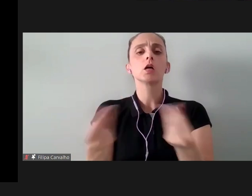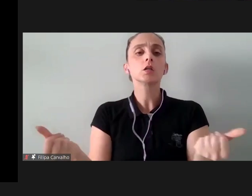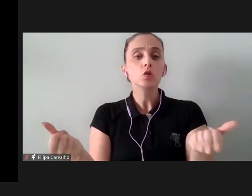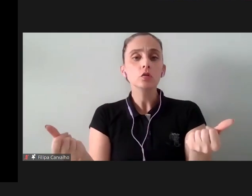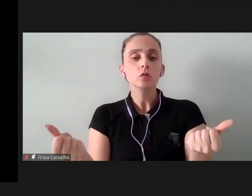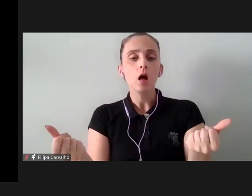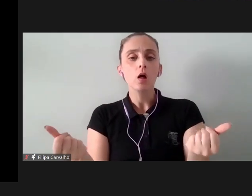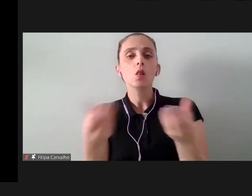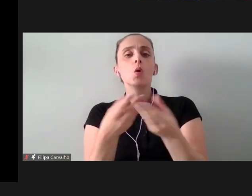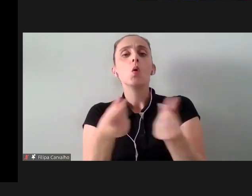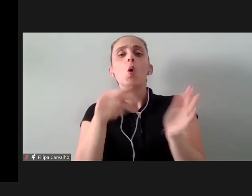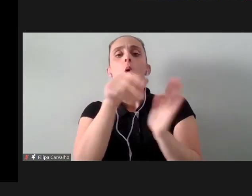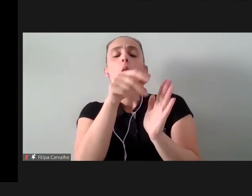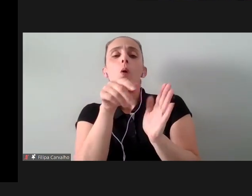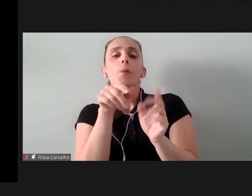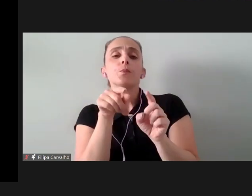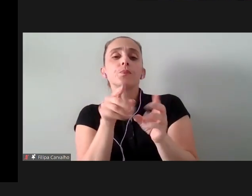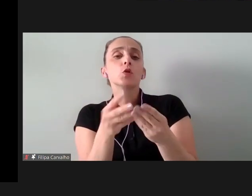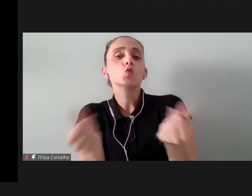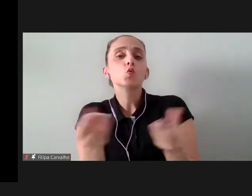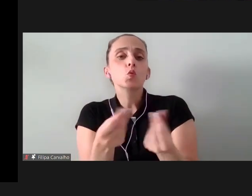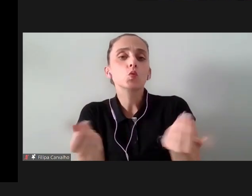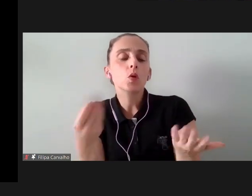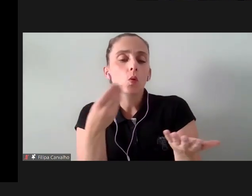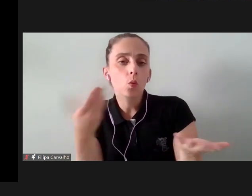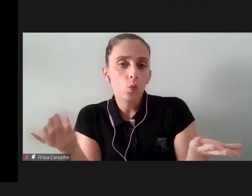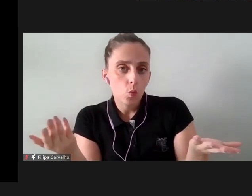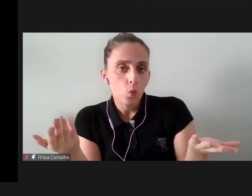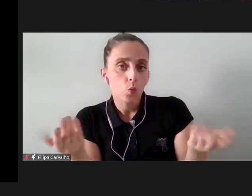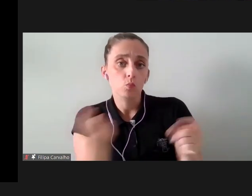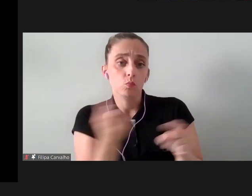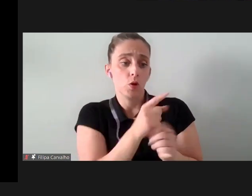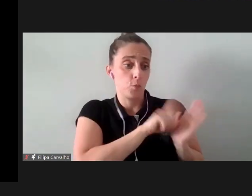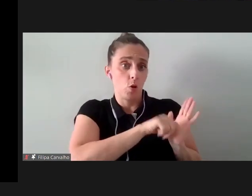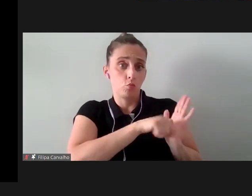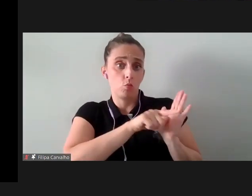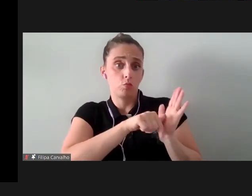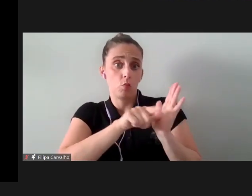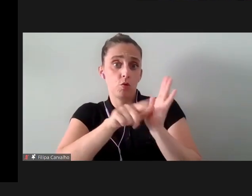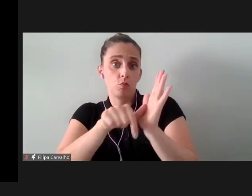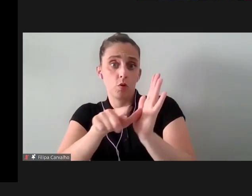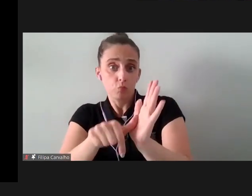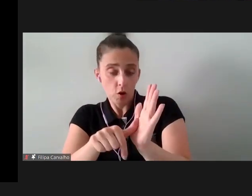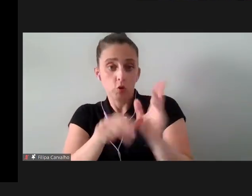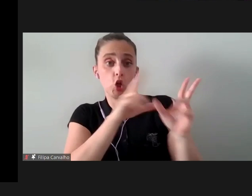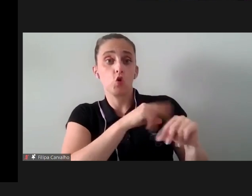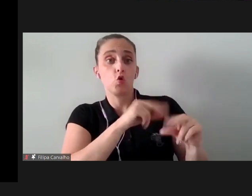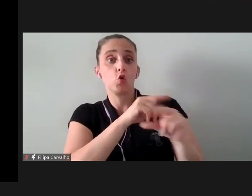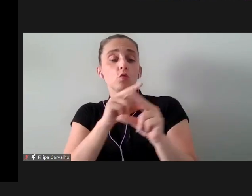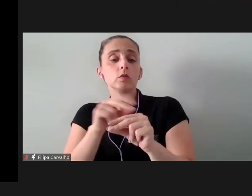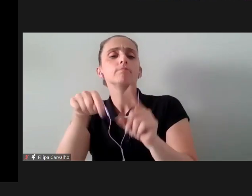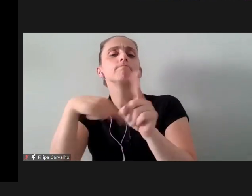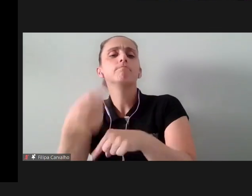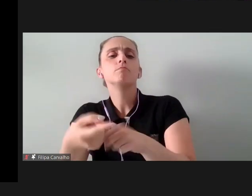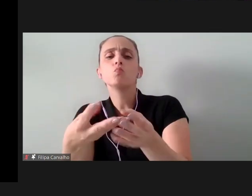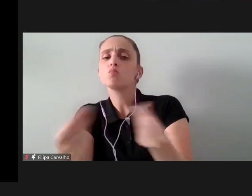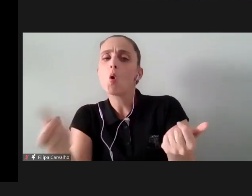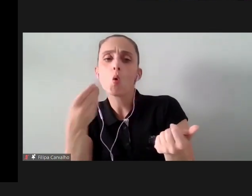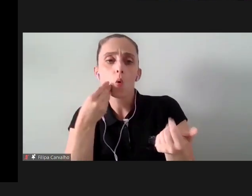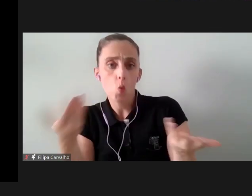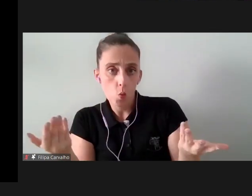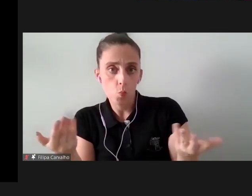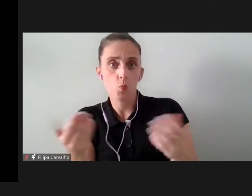resultado da execução desses projetos de inovação. Um